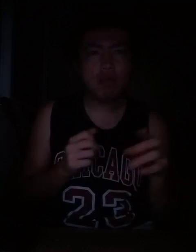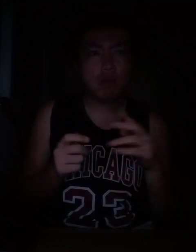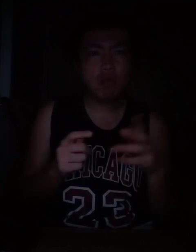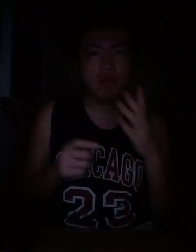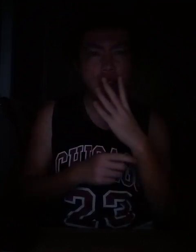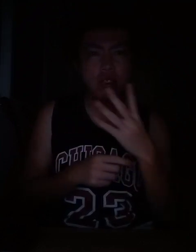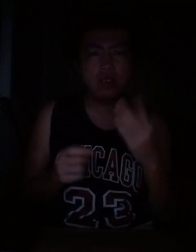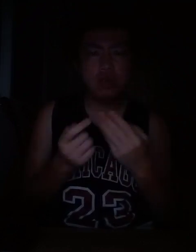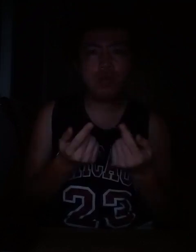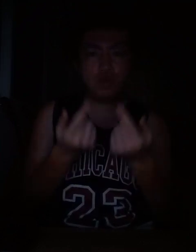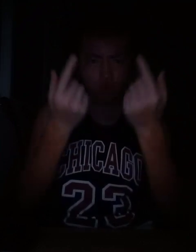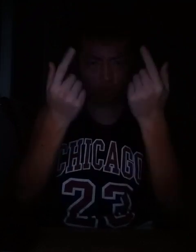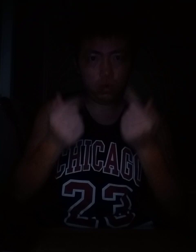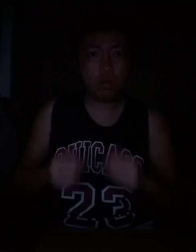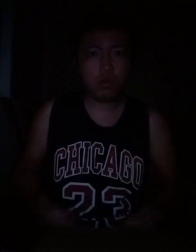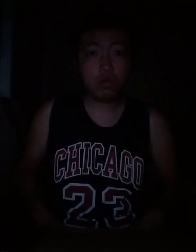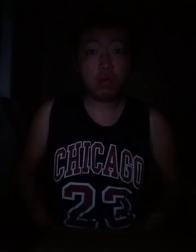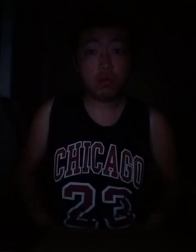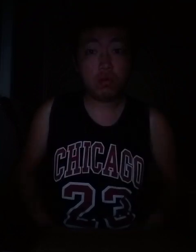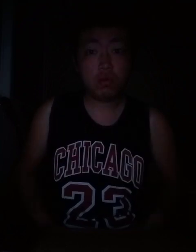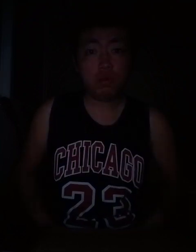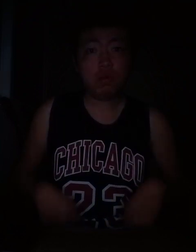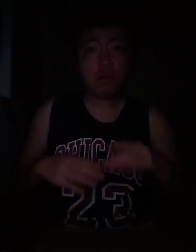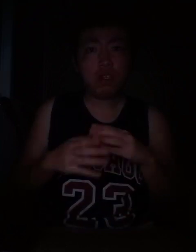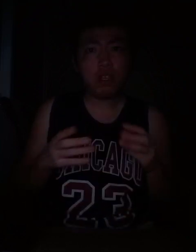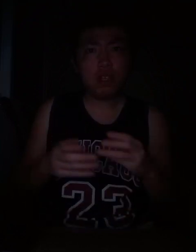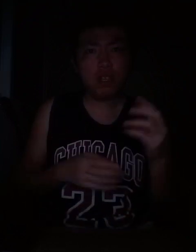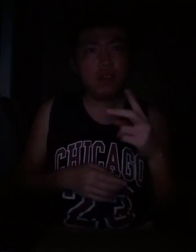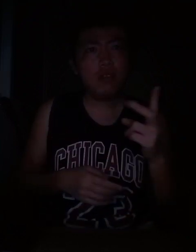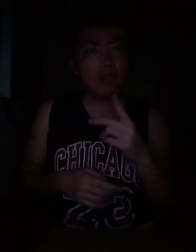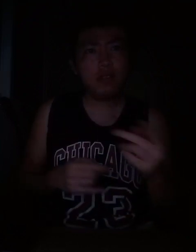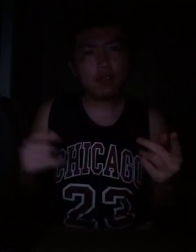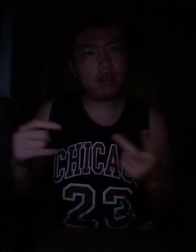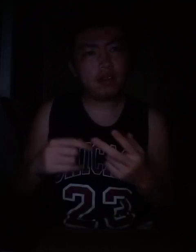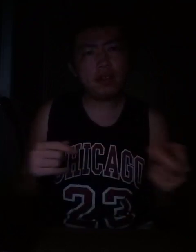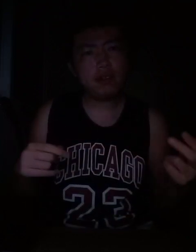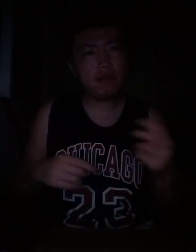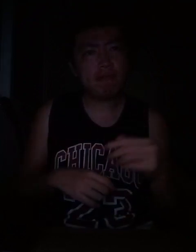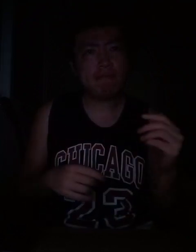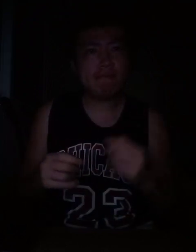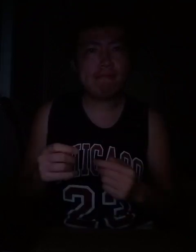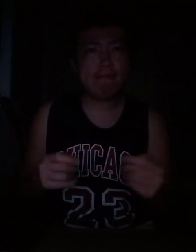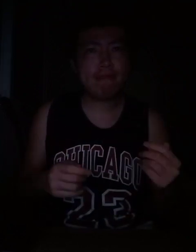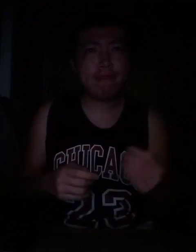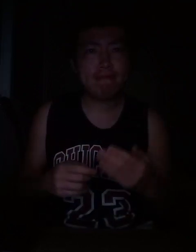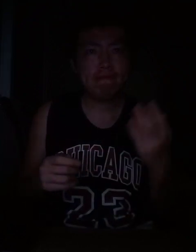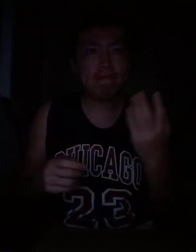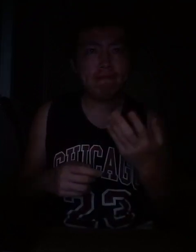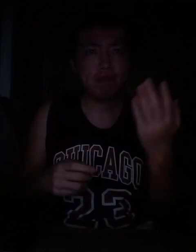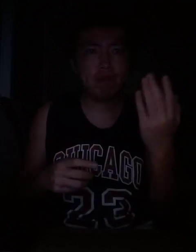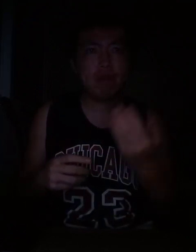4주째 오르세입니다. 리터당 1,300원까지 내려갔던 경유값이 1,500원대로 올라선 건